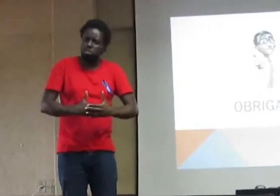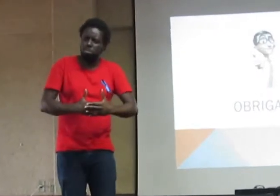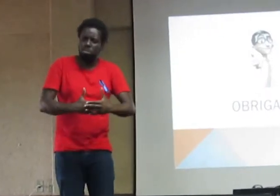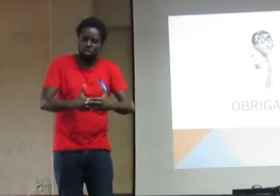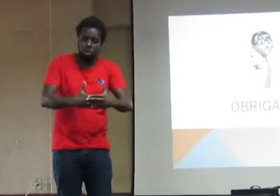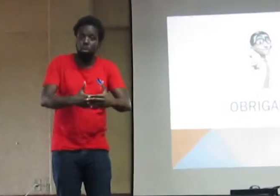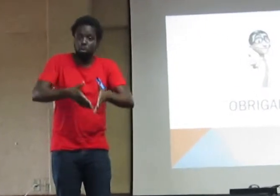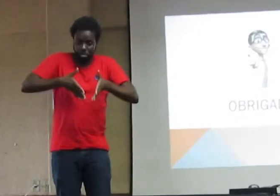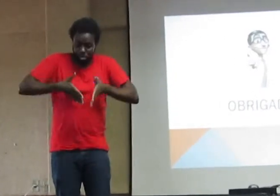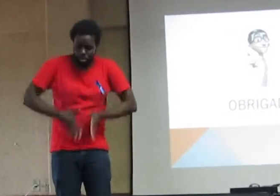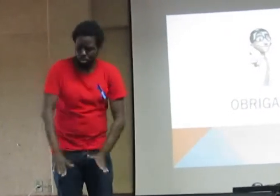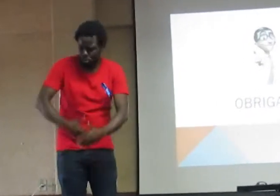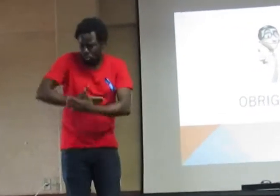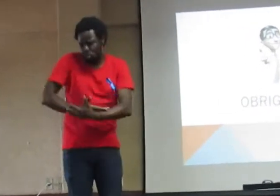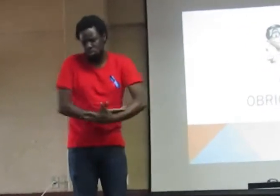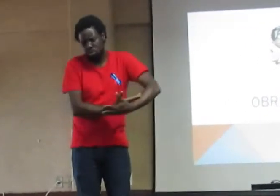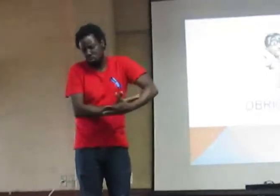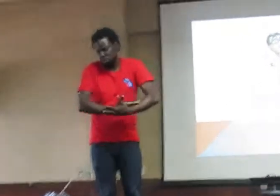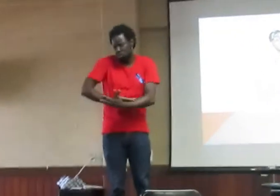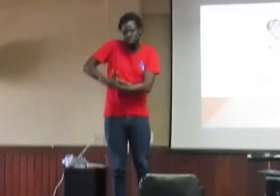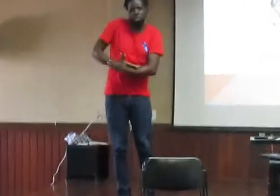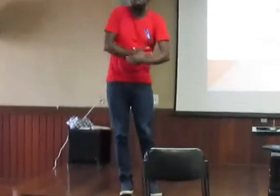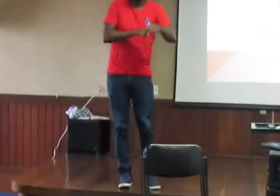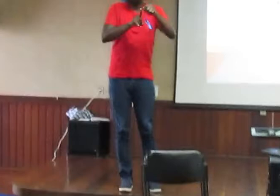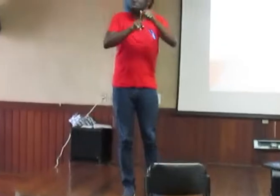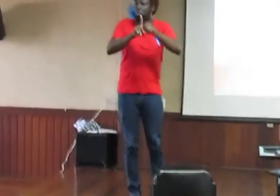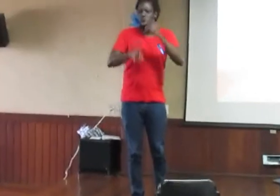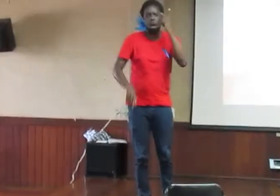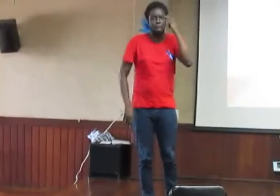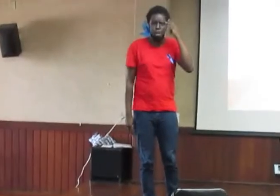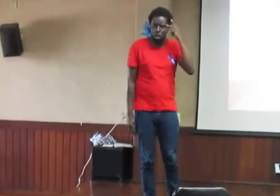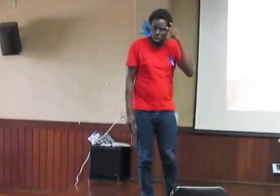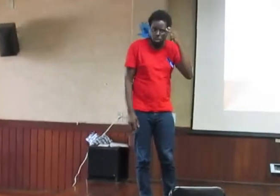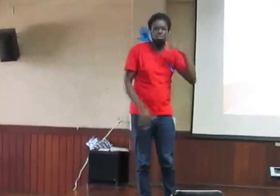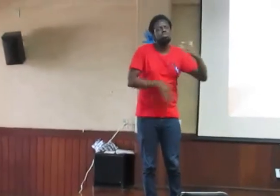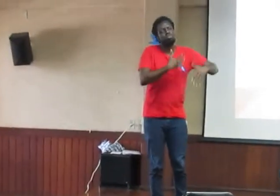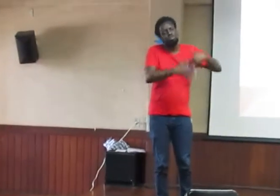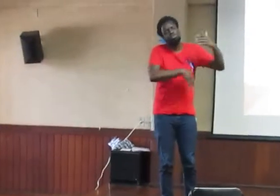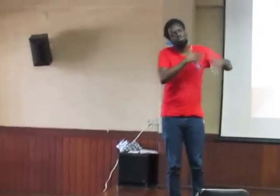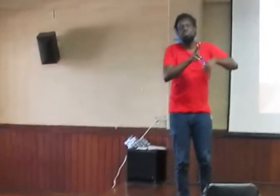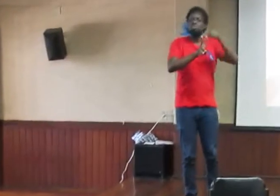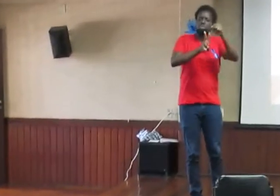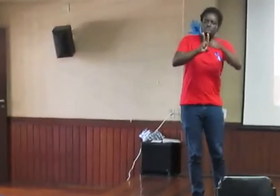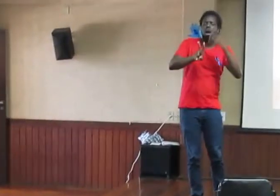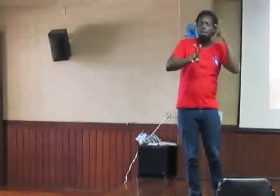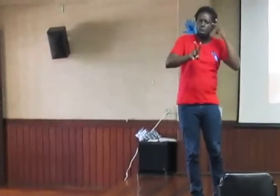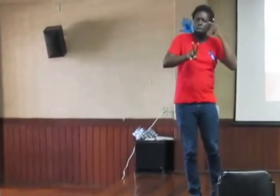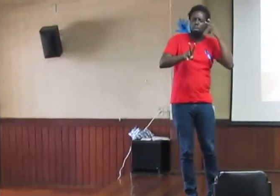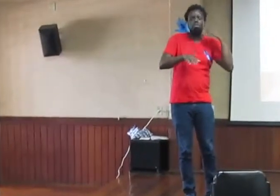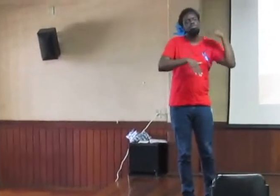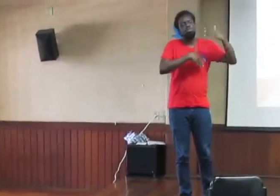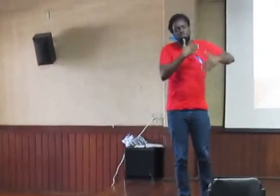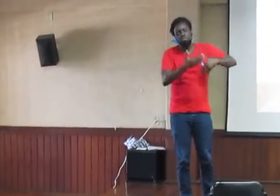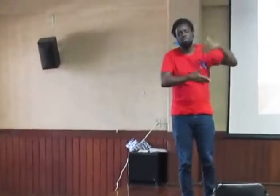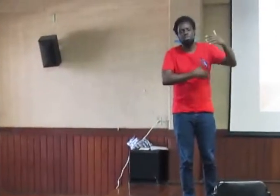sabia se comunicar. Quando eu nasci, mais ou menos no primeiro mês,